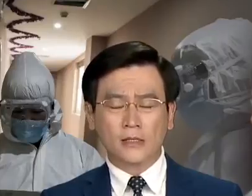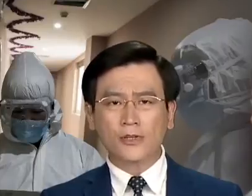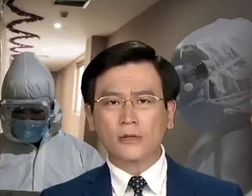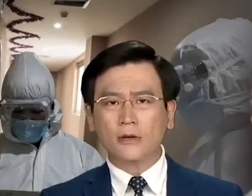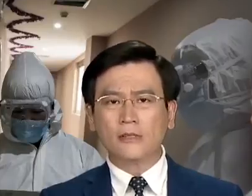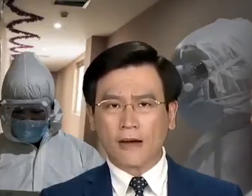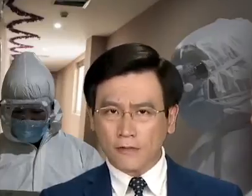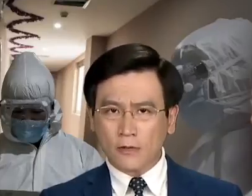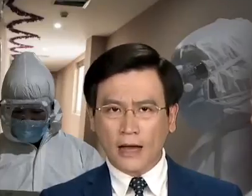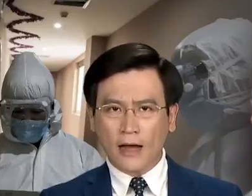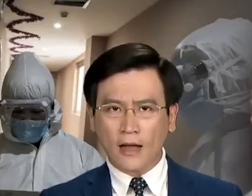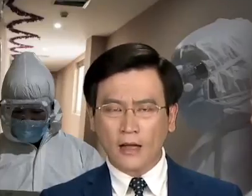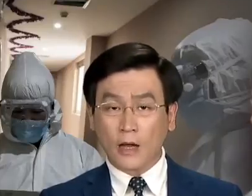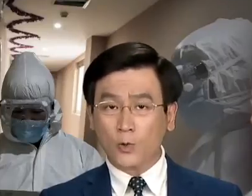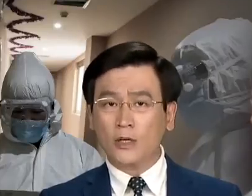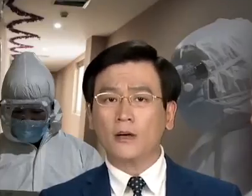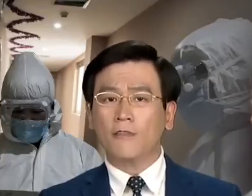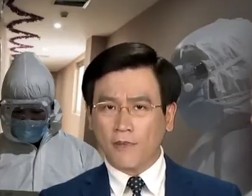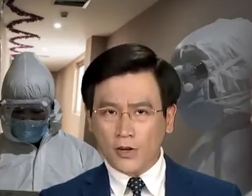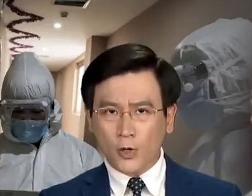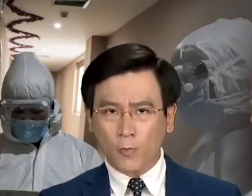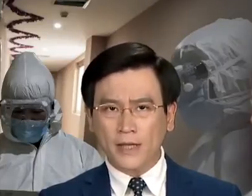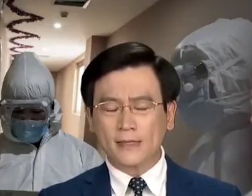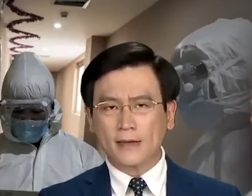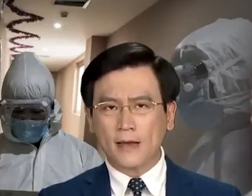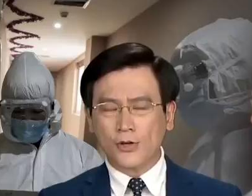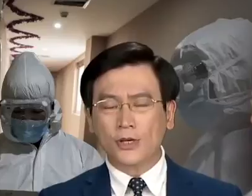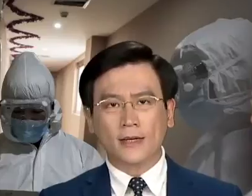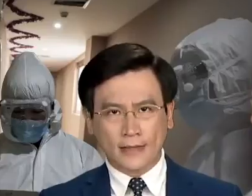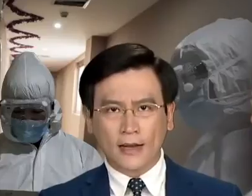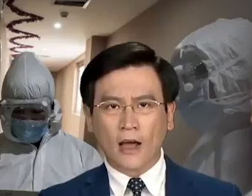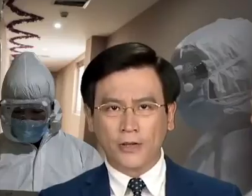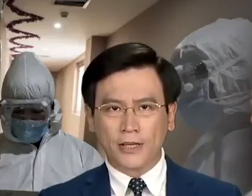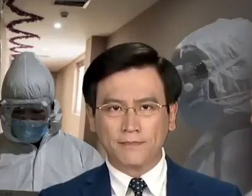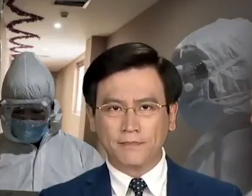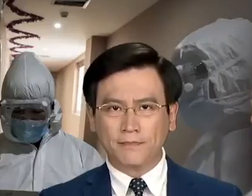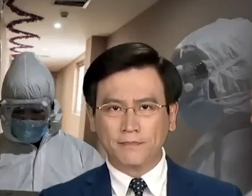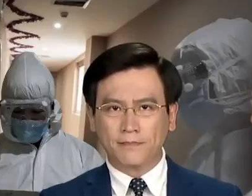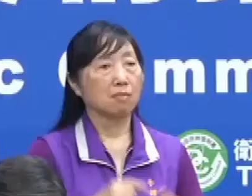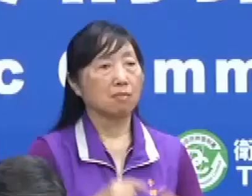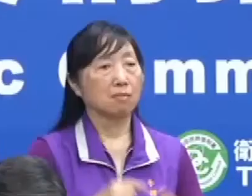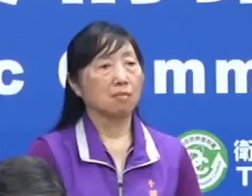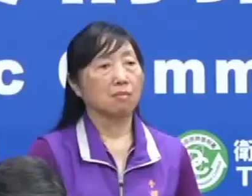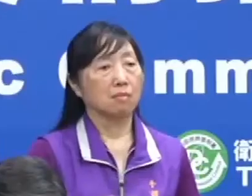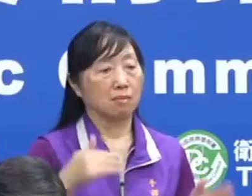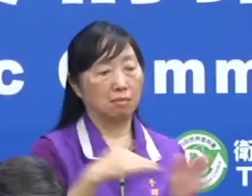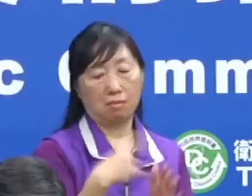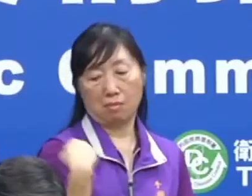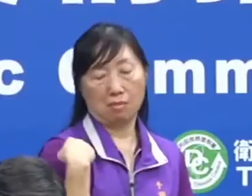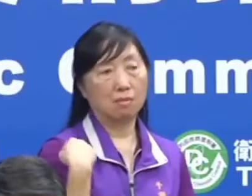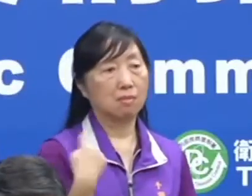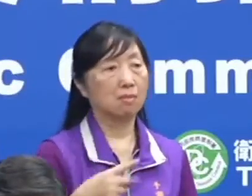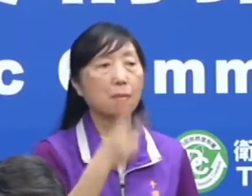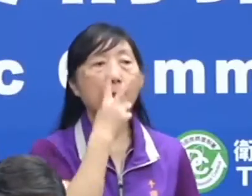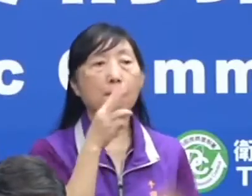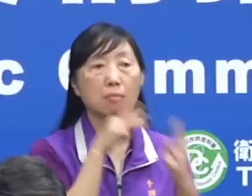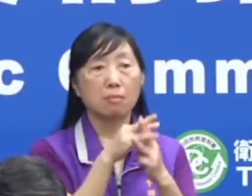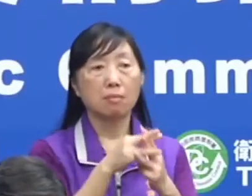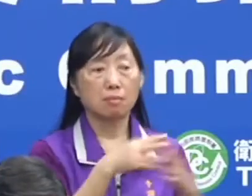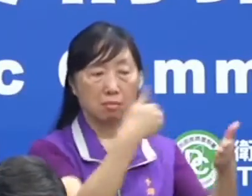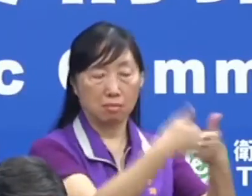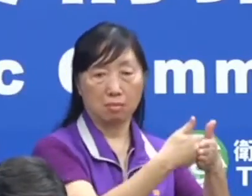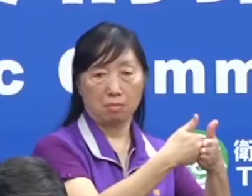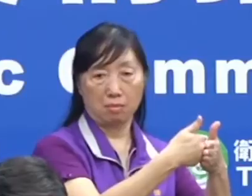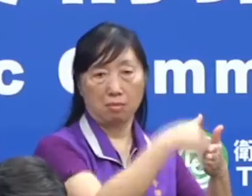的，情势更加复杂，要如何防守边境是很大的考验。 亚洲原来除了中国以